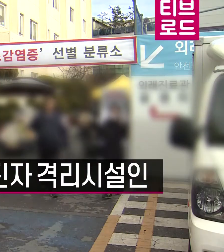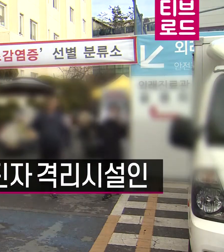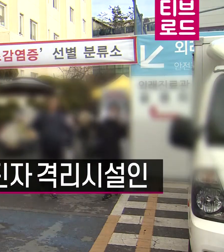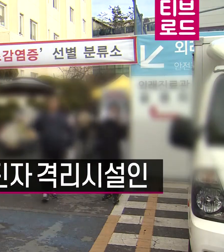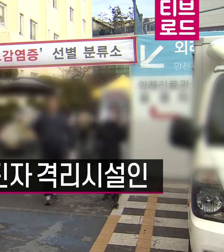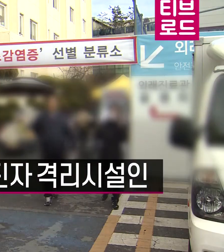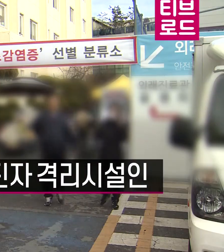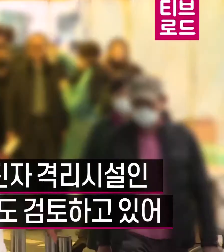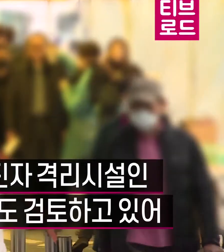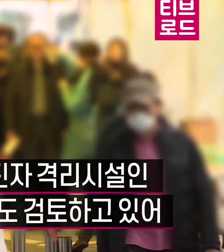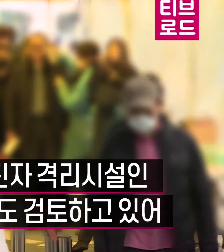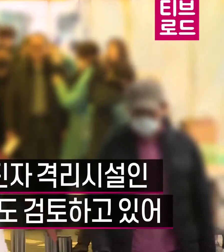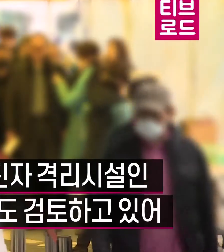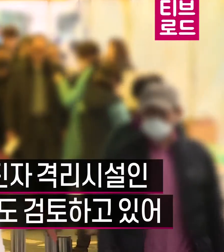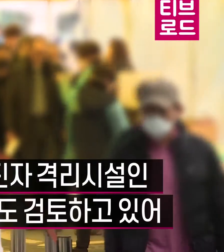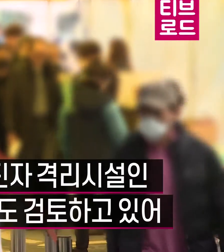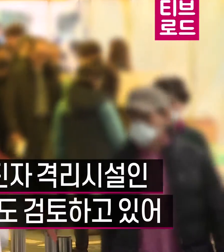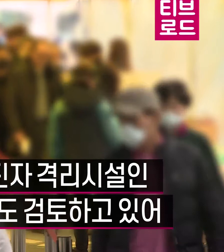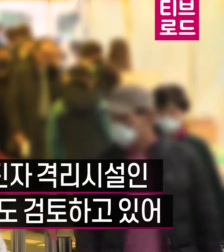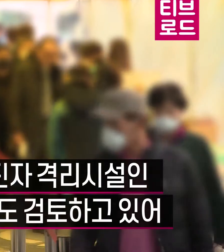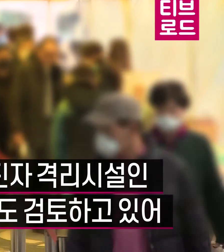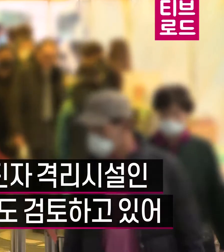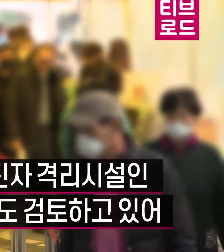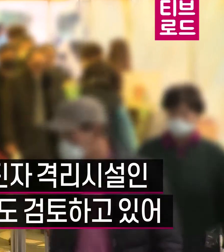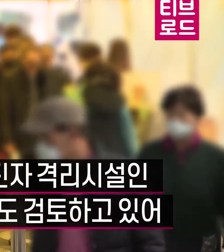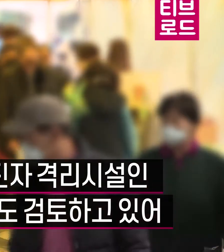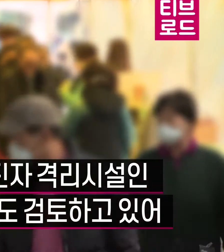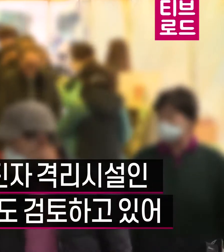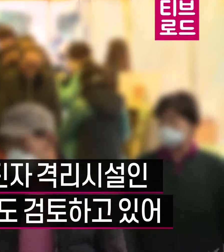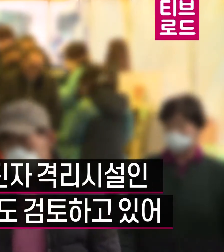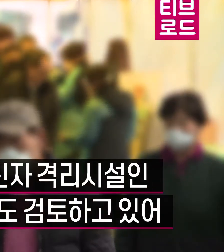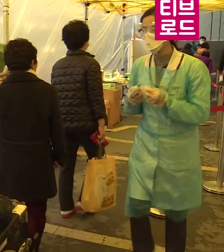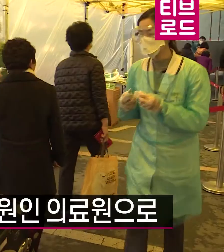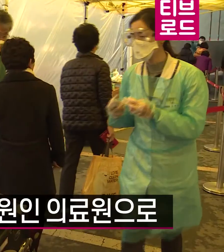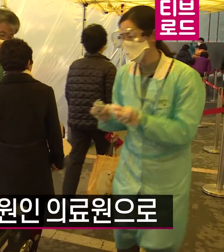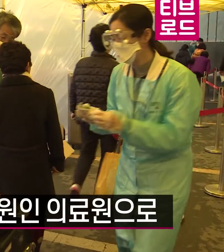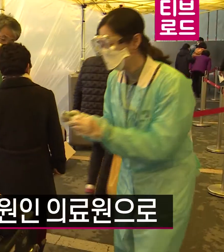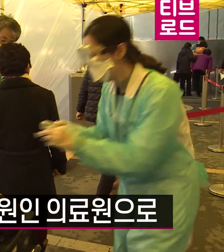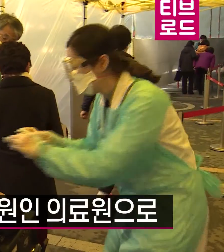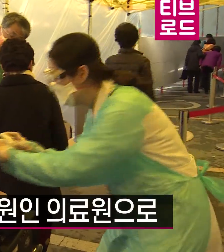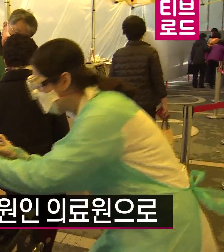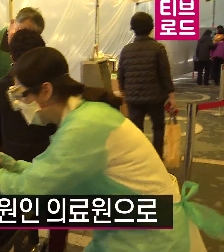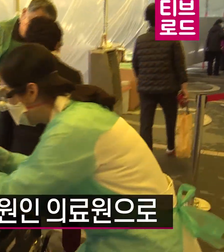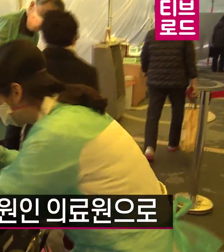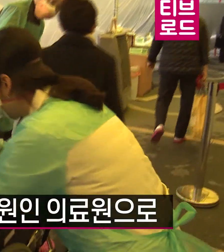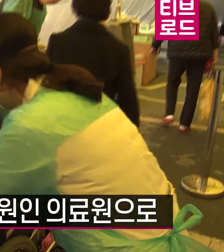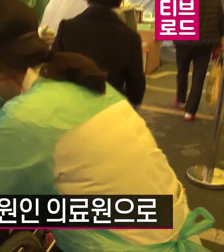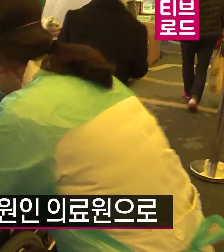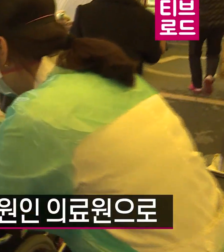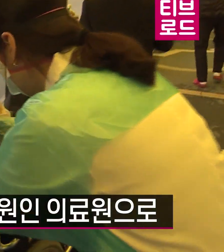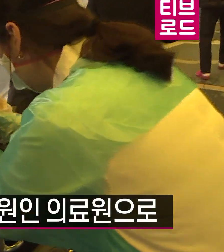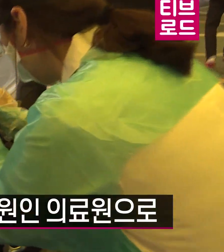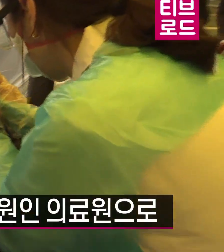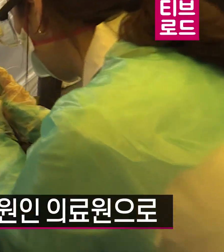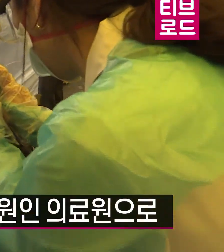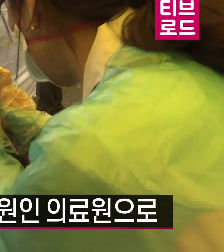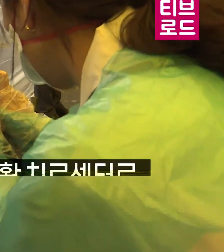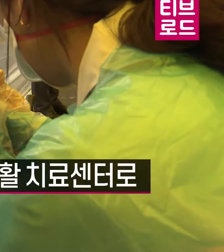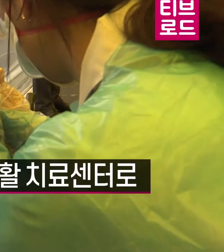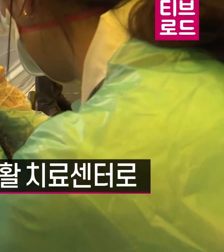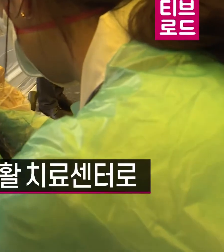확진자 격리시설인 생활치료센터 지정도 검토하고 있습니다. 중증 환자는 전담병원인